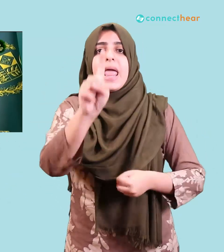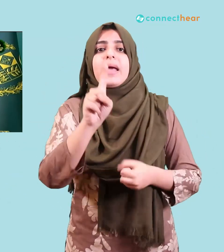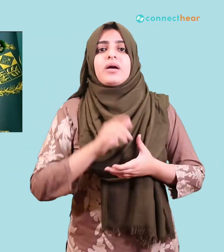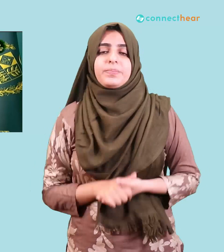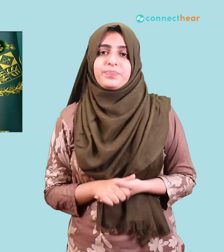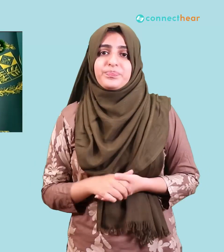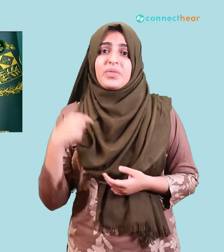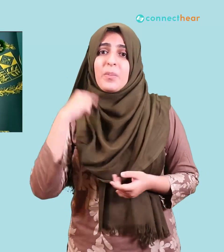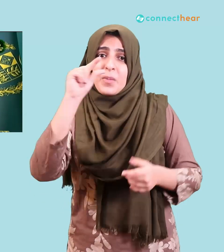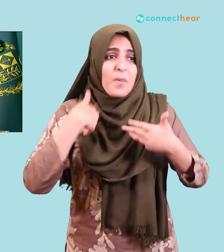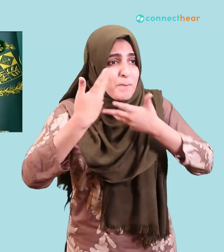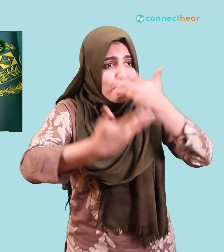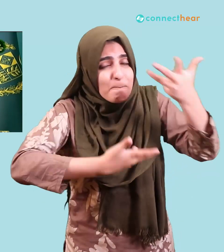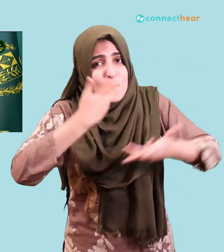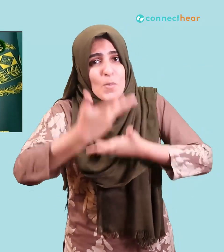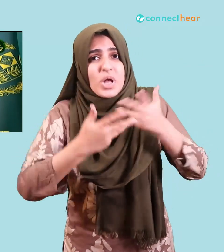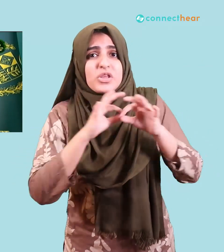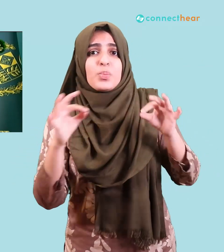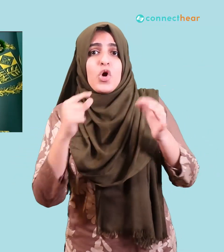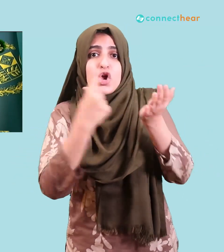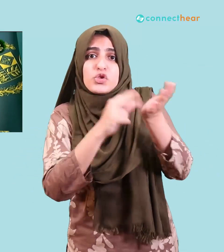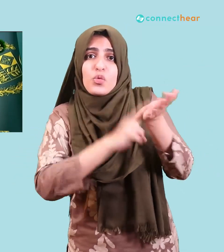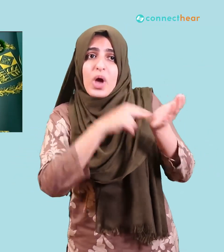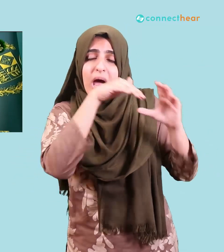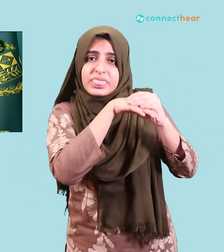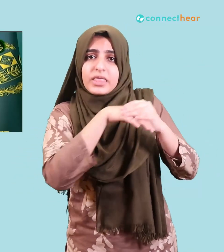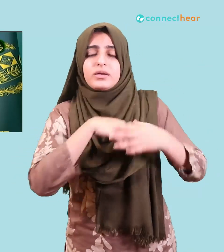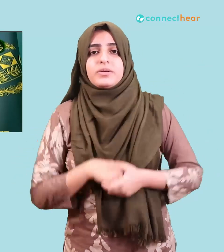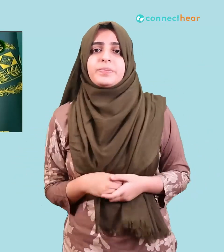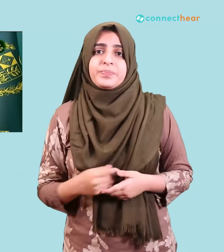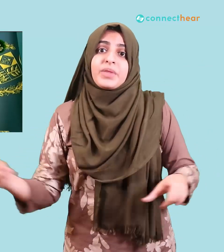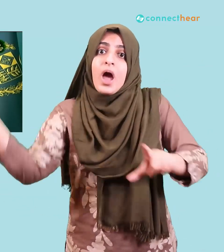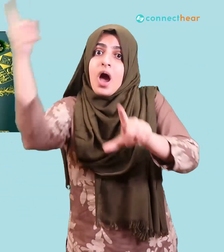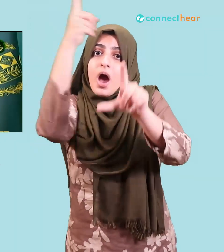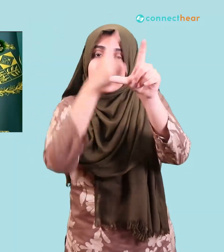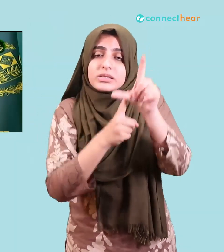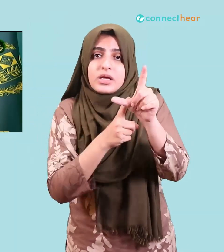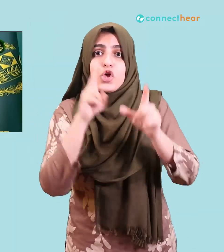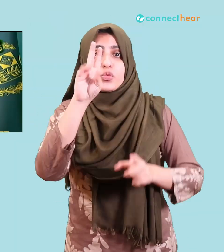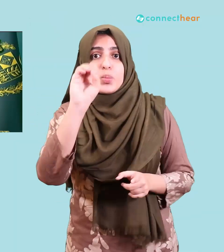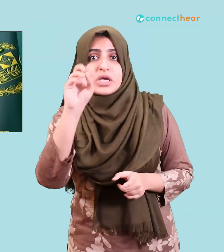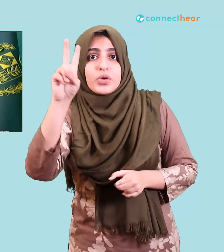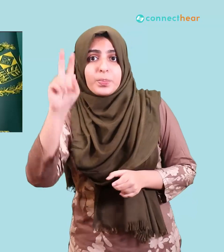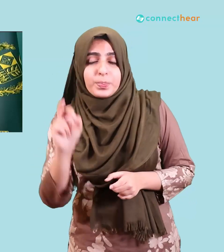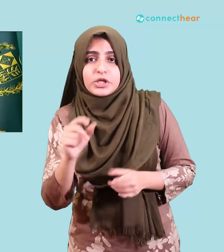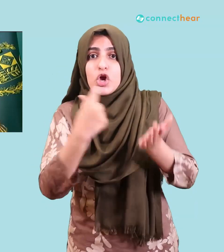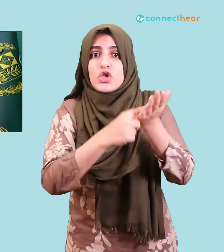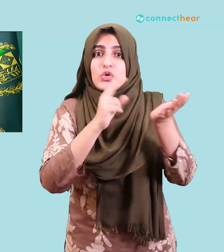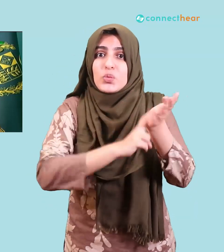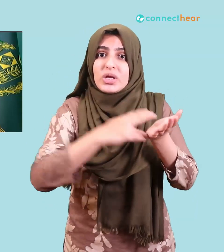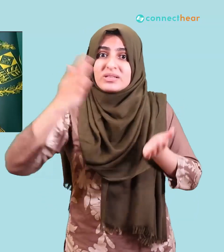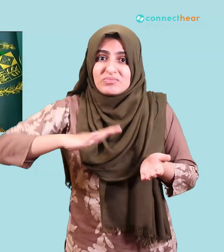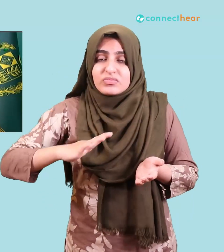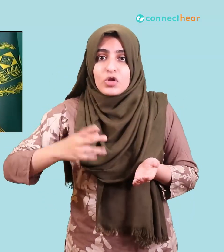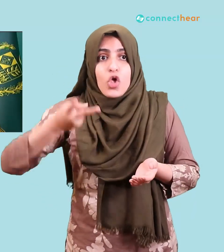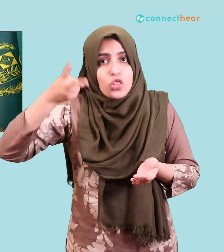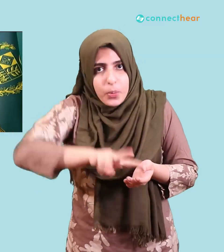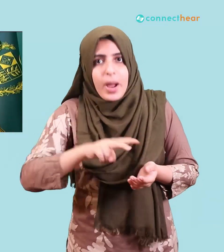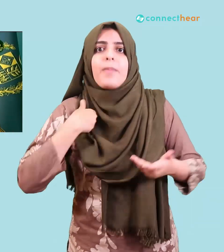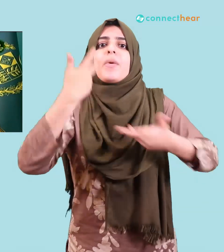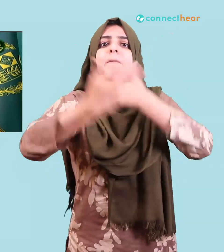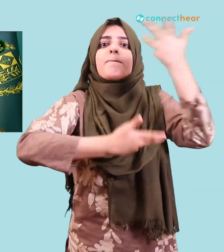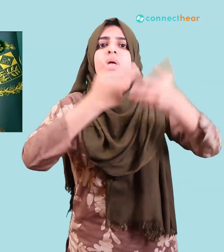ادھر میں نے بات کی یونائٹڈ نیشنز میں۔ پھر اگلے سال جو 2020 میں یونائٹڈ نیشنز کی جنرل اسمبلی ہوئی، پھر